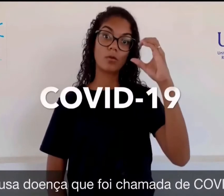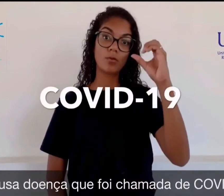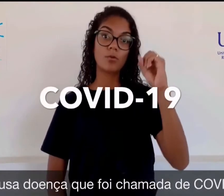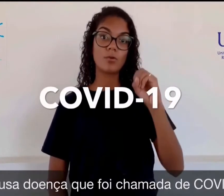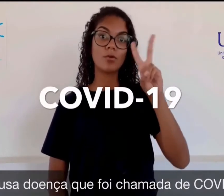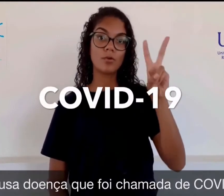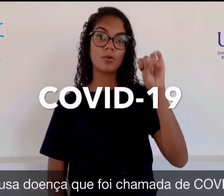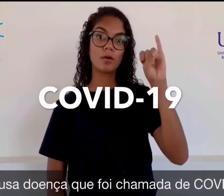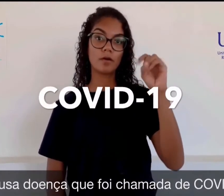derivado do inglês.